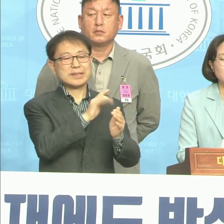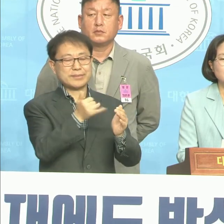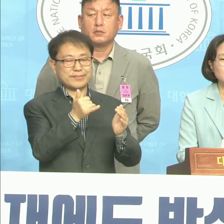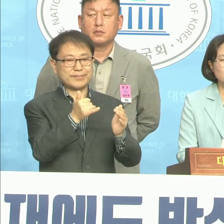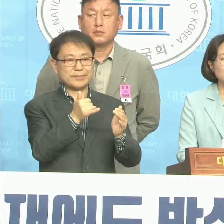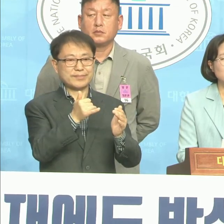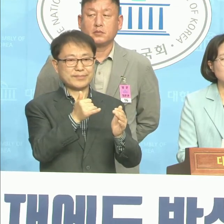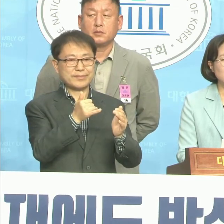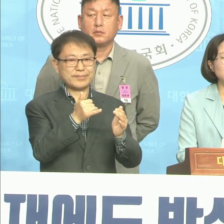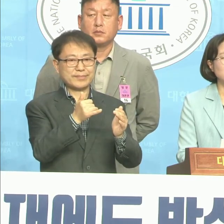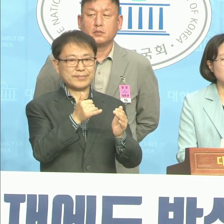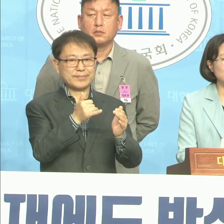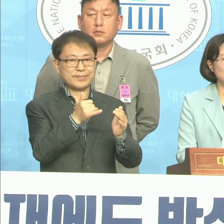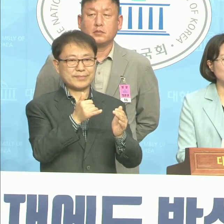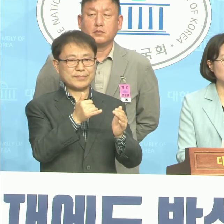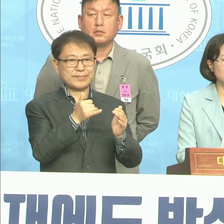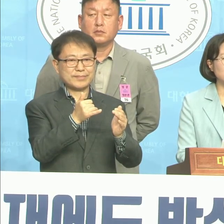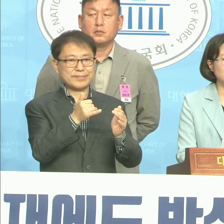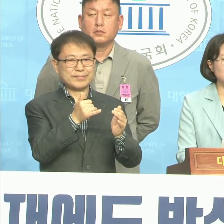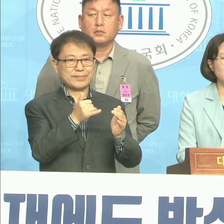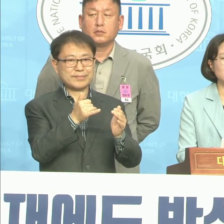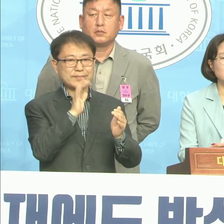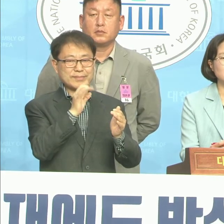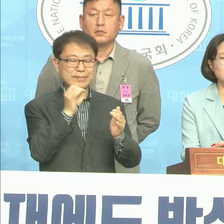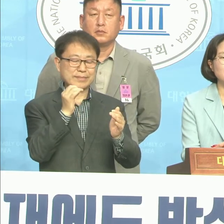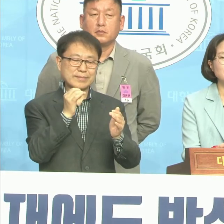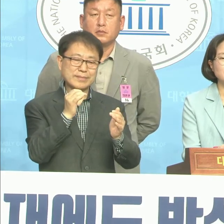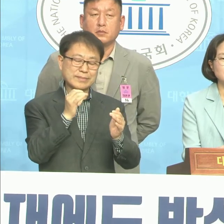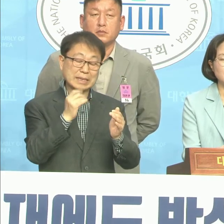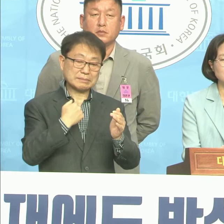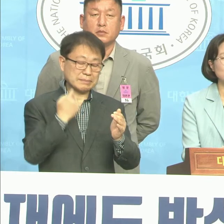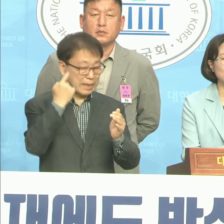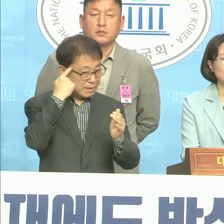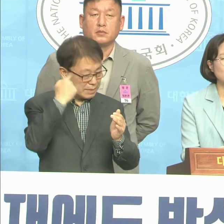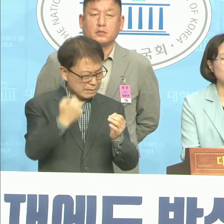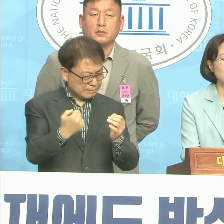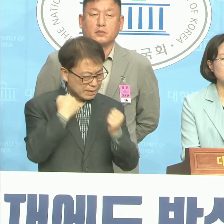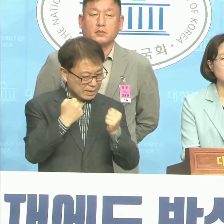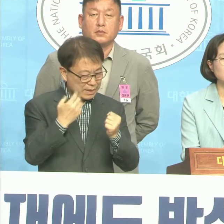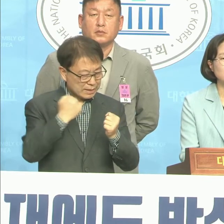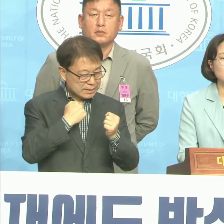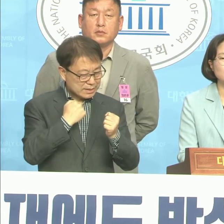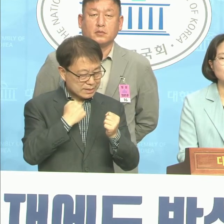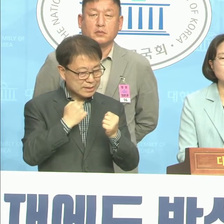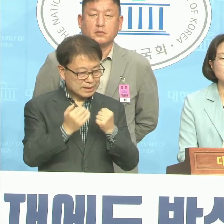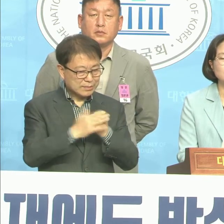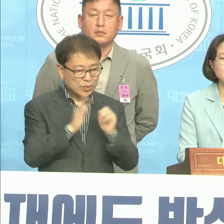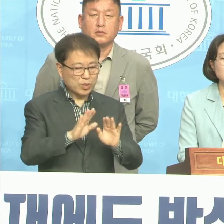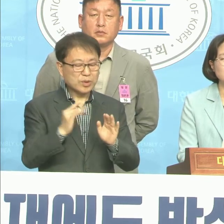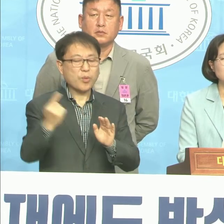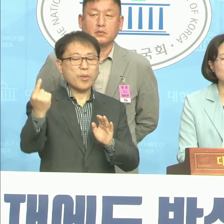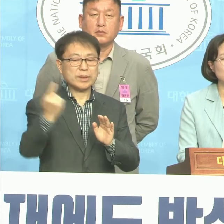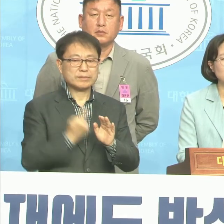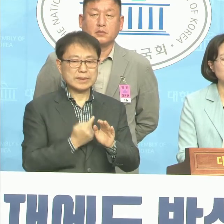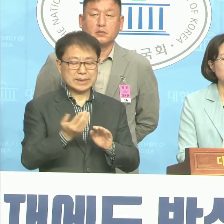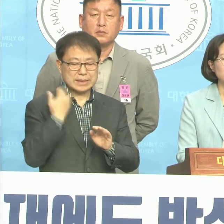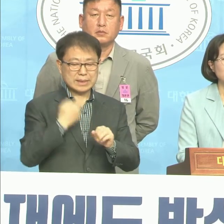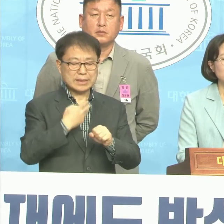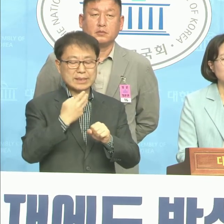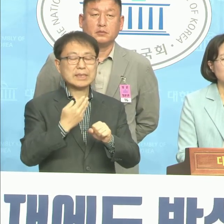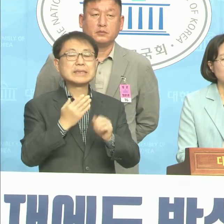어 2분들이 제기를 수 있을 것 같다는 희망을 가지고 함께 했습니다 2분들은 지난 시간